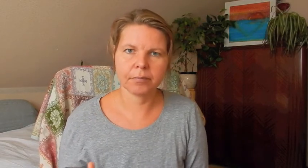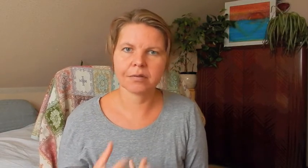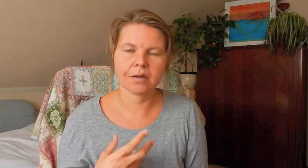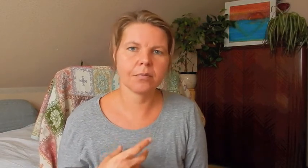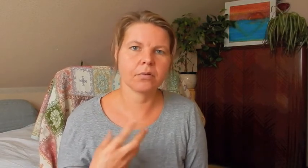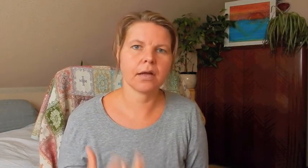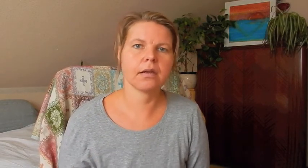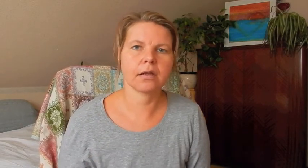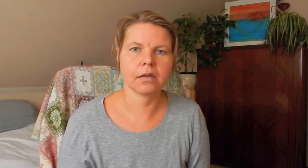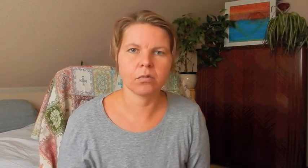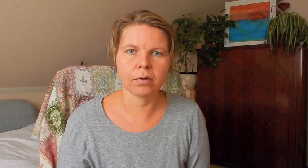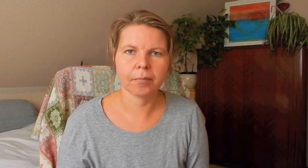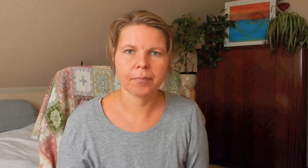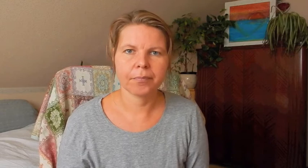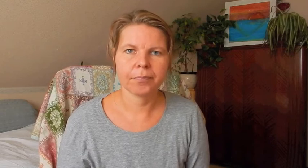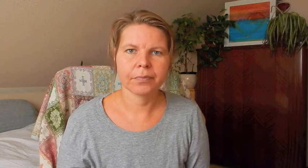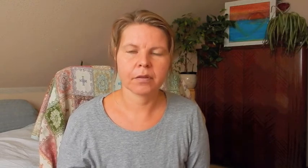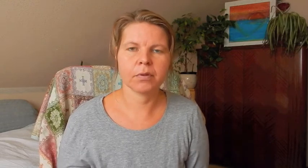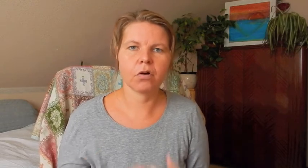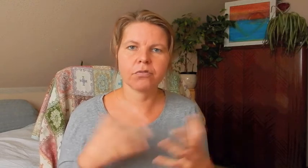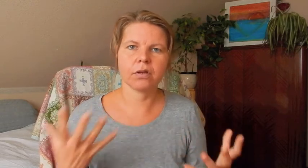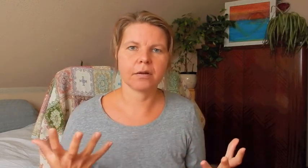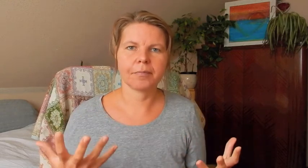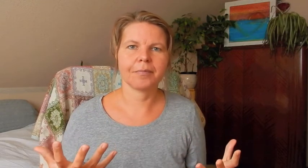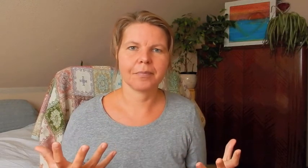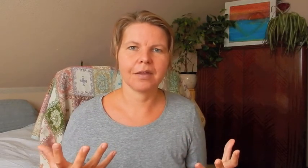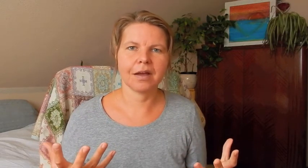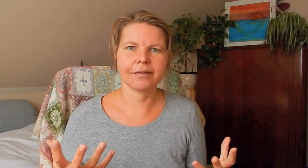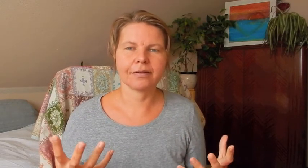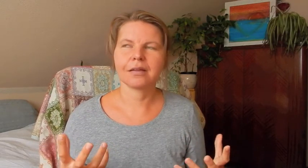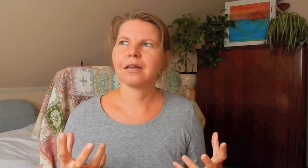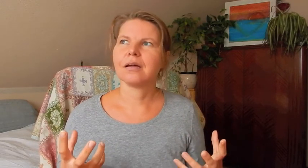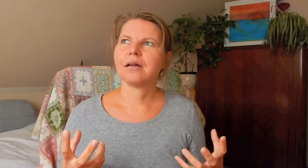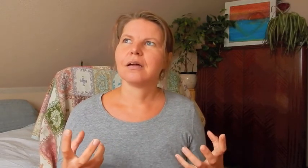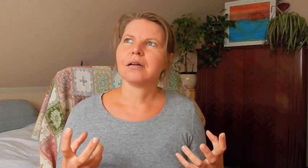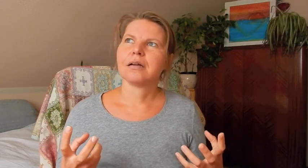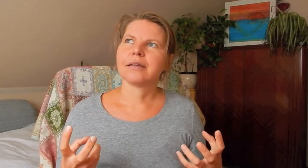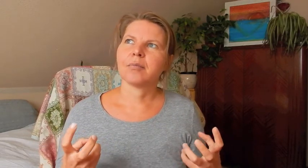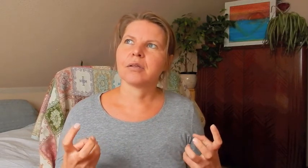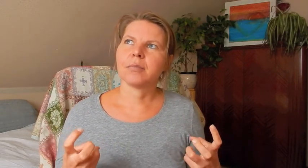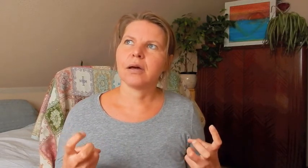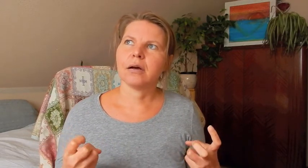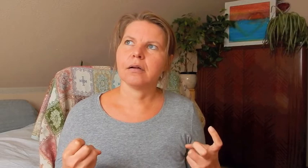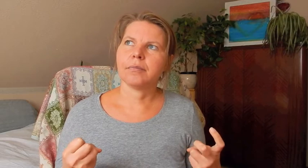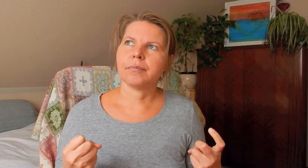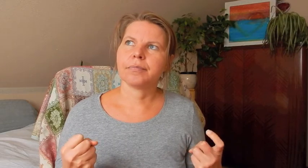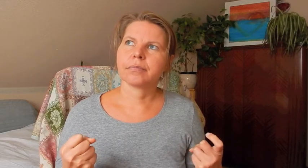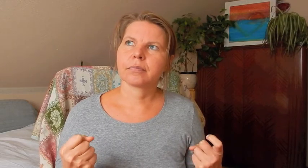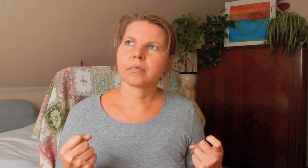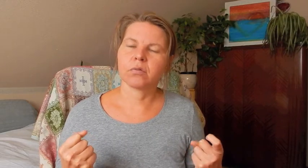mir selbst und anderen gegenüber. Ich bin offener. Ja, ich habe nicht mehr, oder